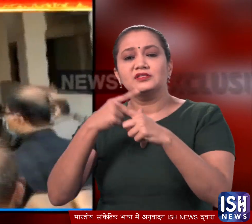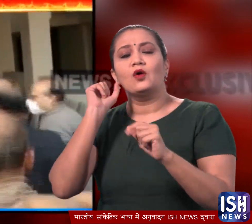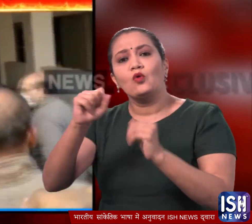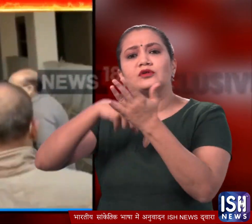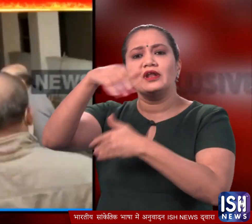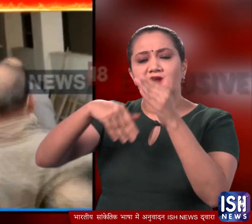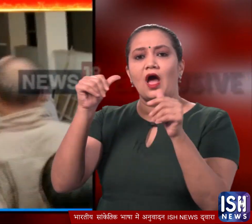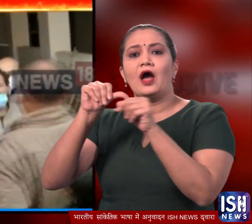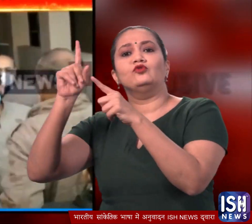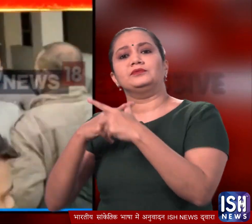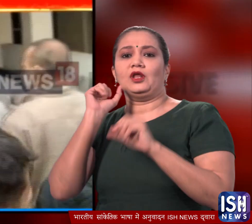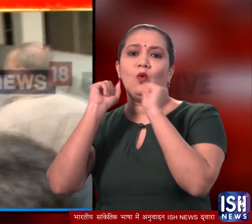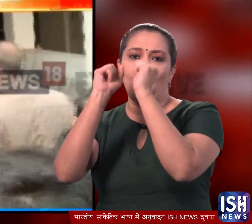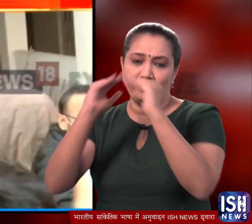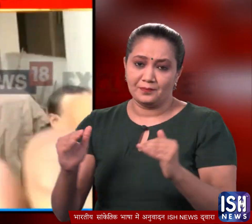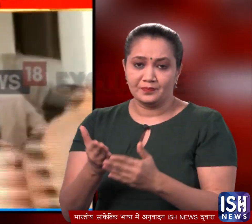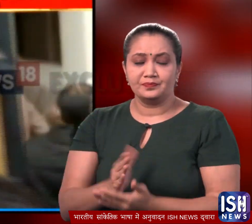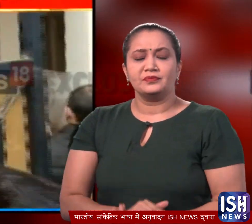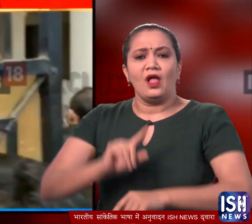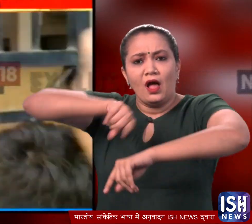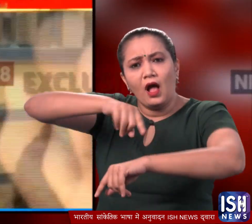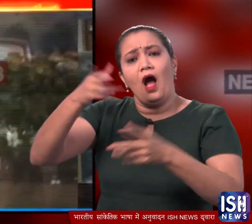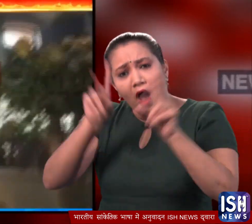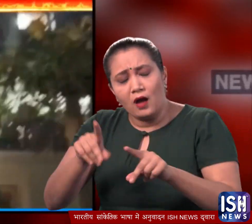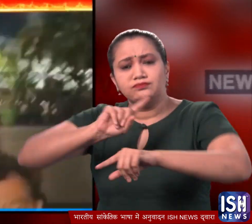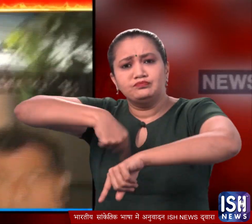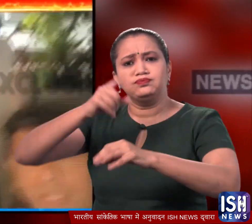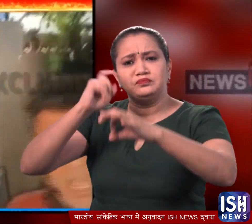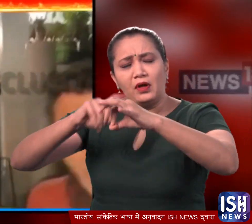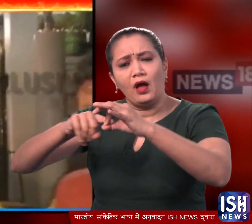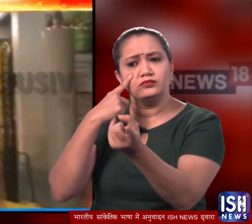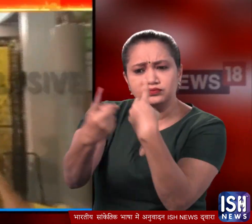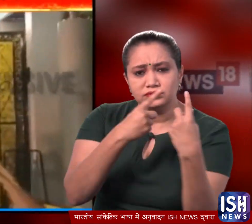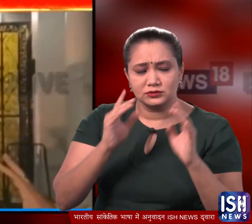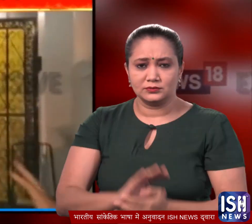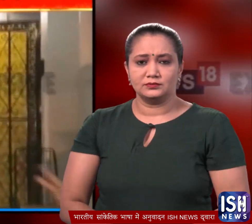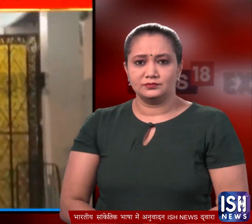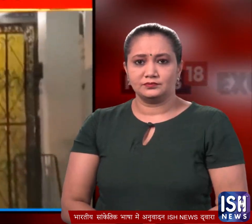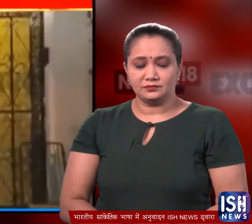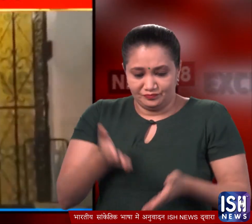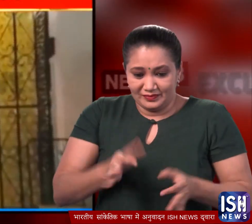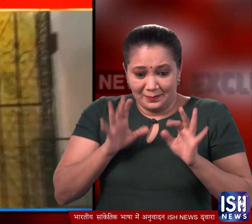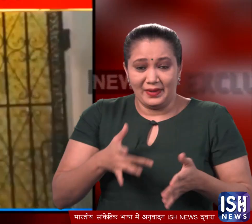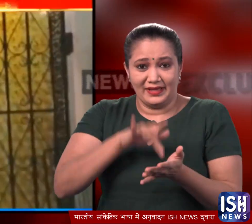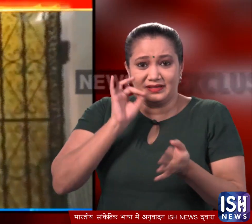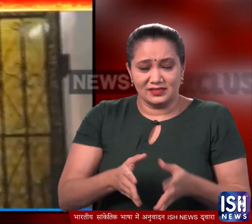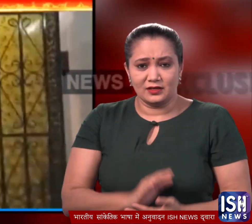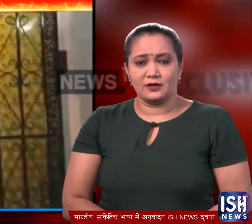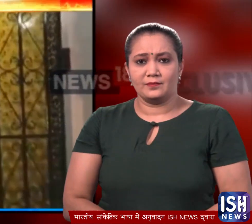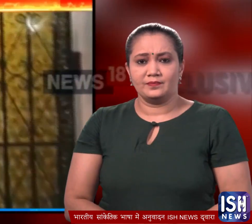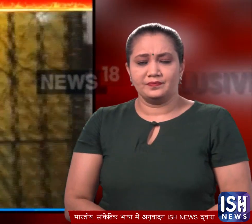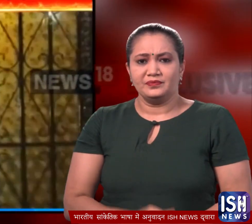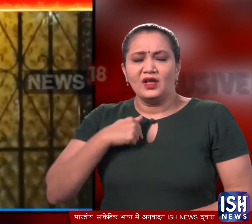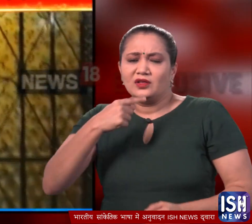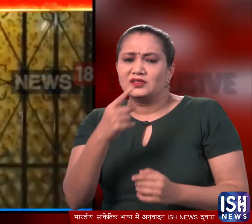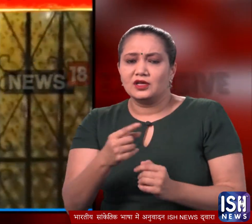बताया गया, जहां कई घंटों तक आयकर विभाग के अफसरों की जांच चलती रही। जहां आनंदपुरी में खड़ा हूं, यहां भी पिछले माना जाए तो 2 बजे से